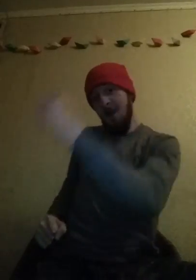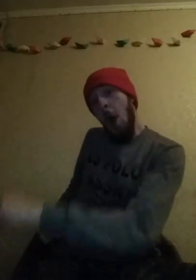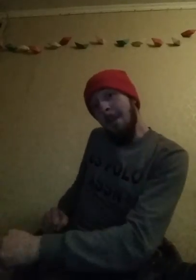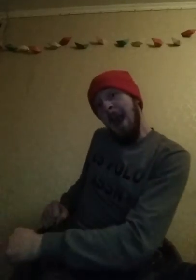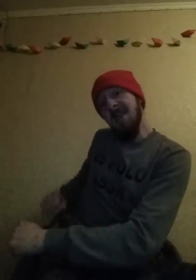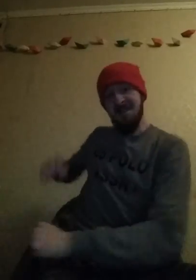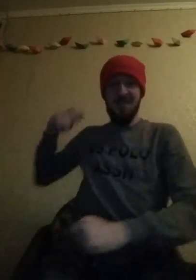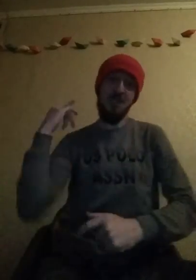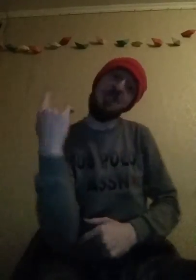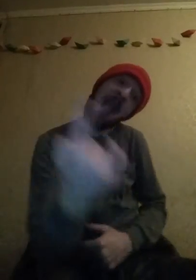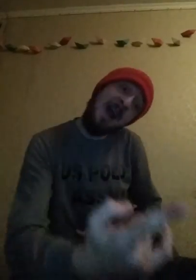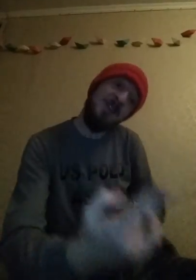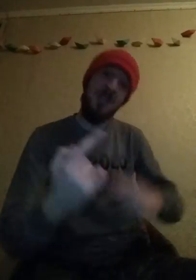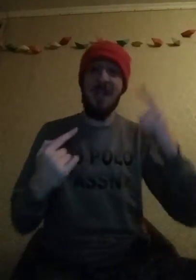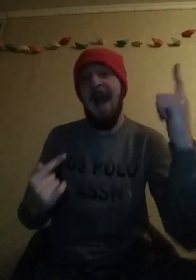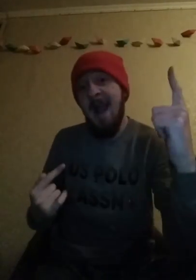მოვა მაისი შენ კი აღარ